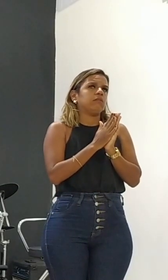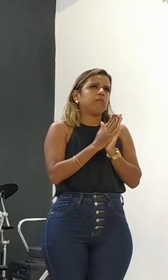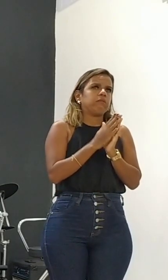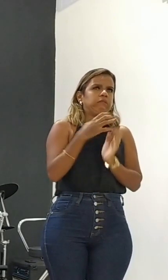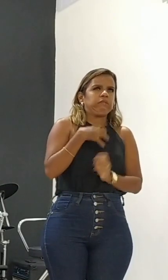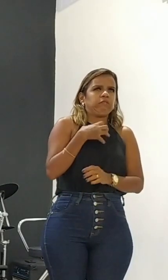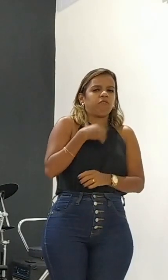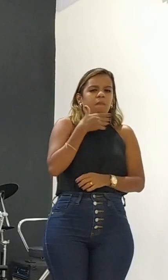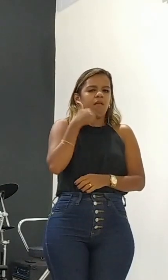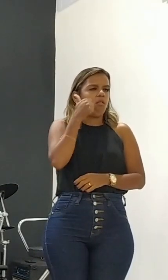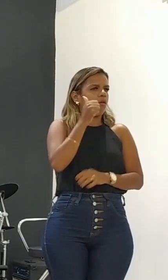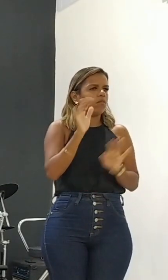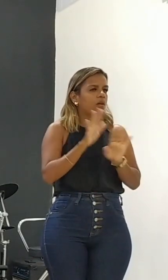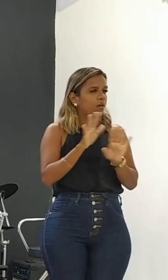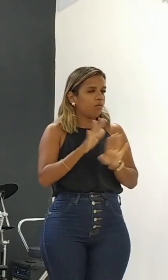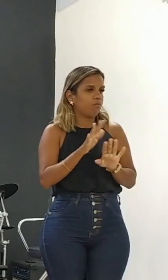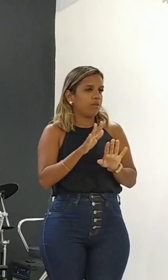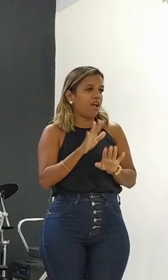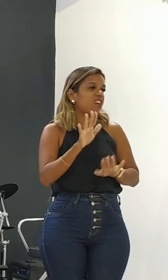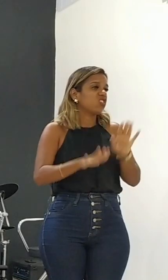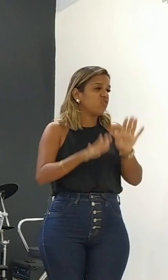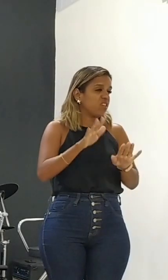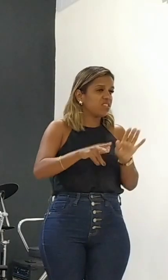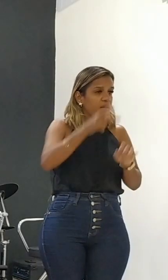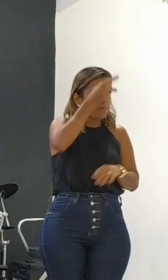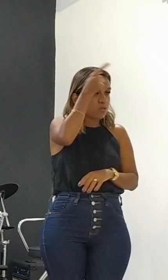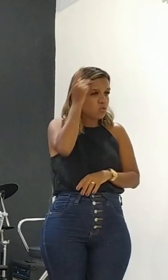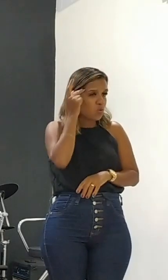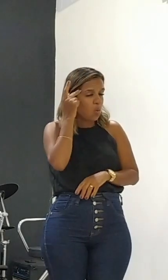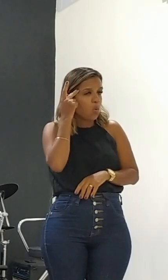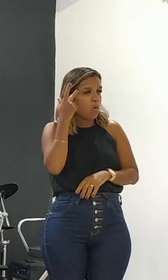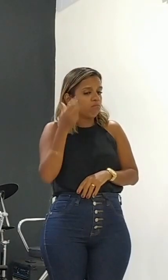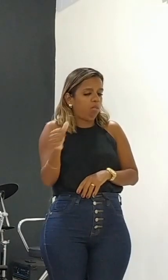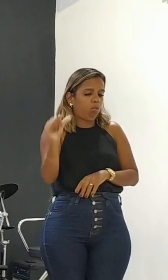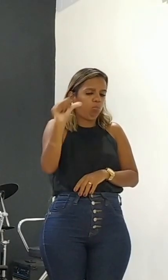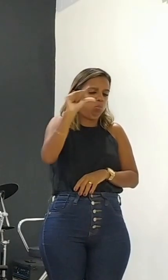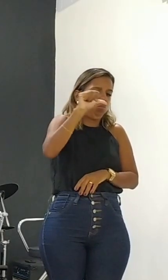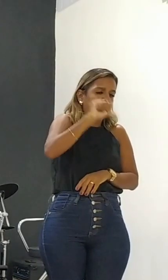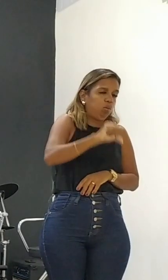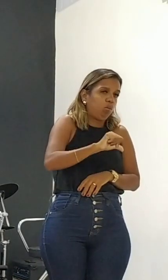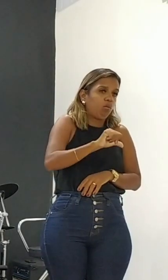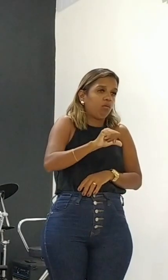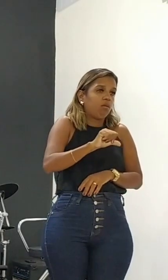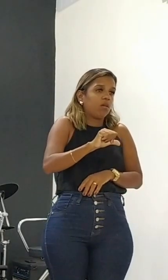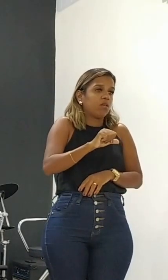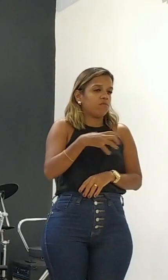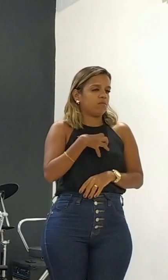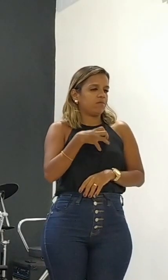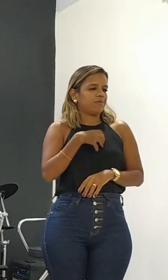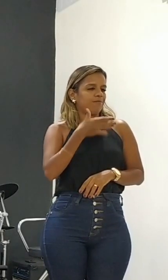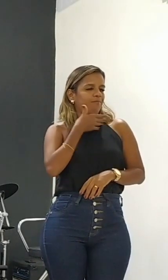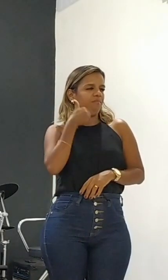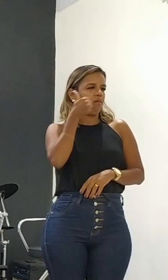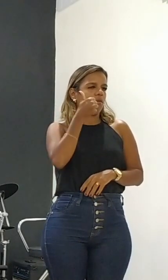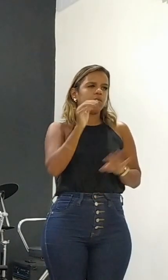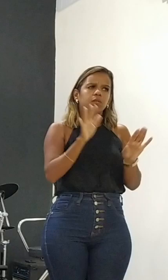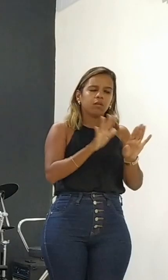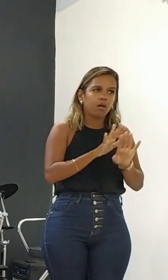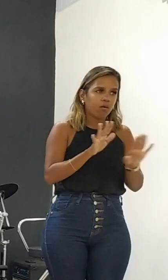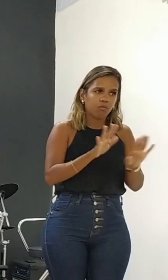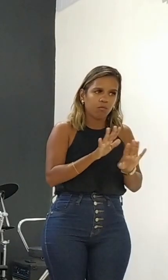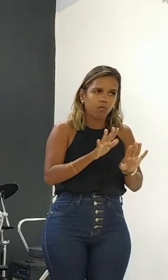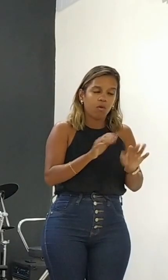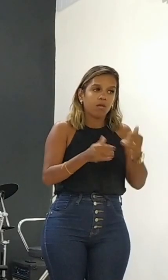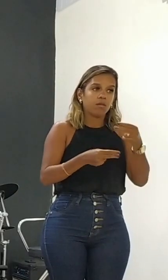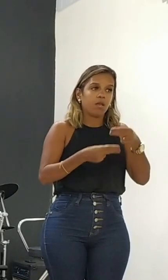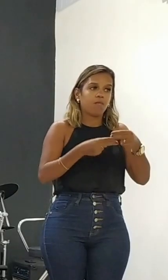orando, porque às vezes porque ele está numa situação pior do que a sua, você corre o risco de se sentir melhor do que ele. Mas